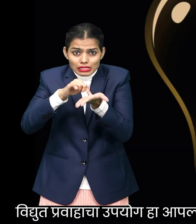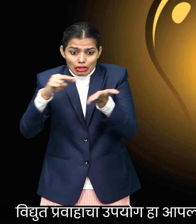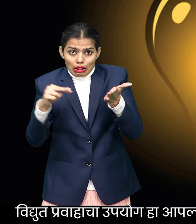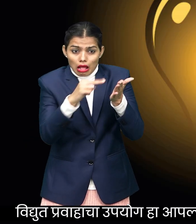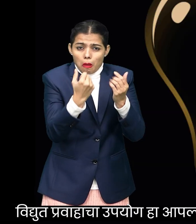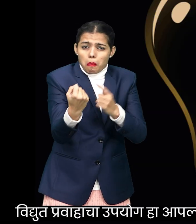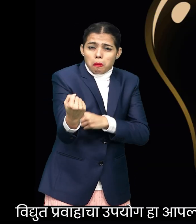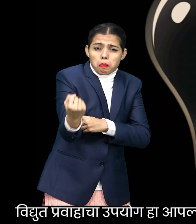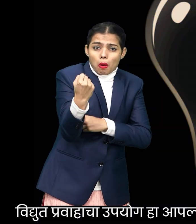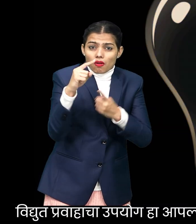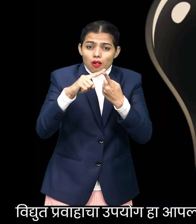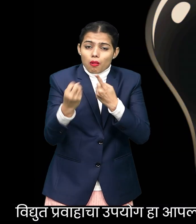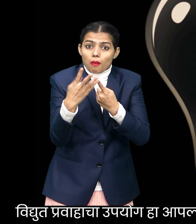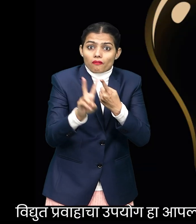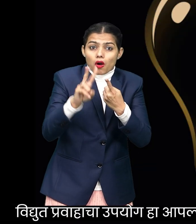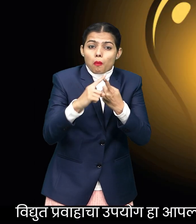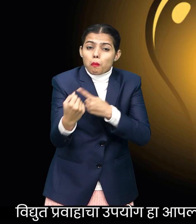भाग आहे.